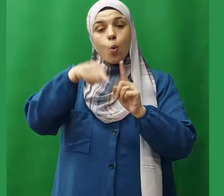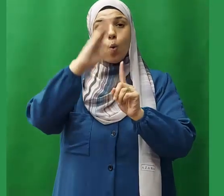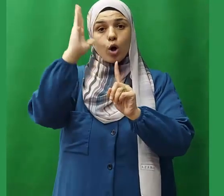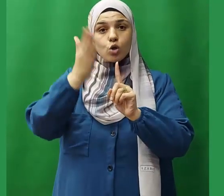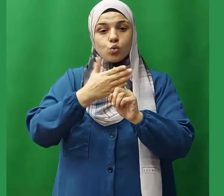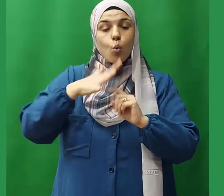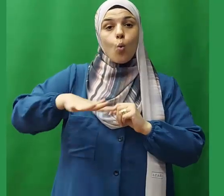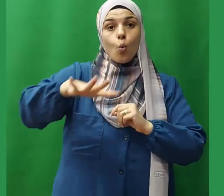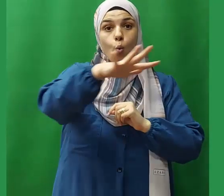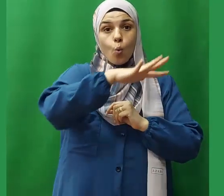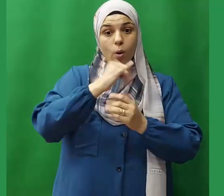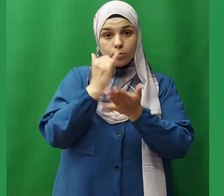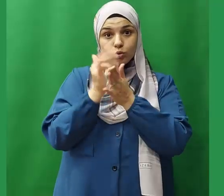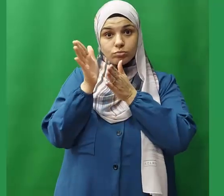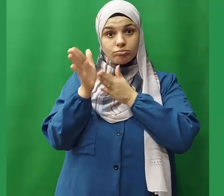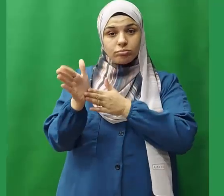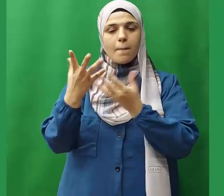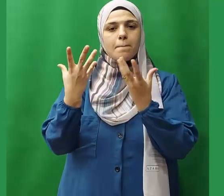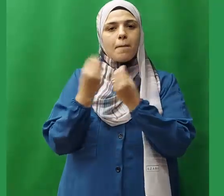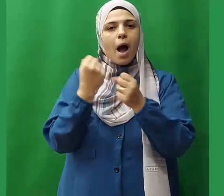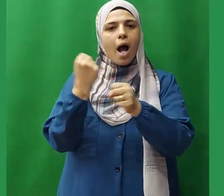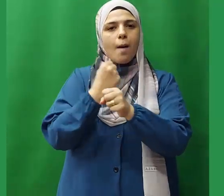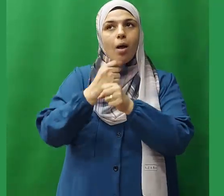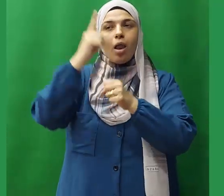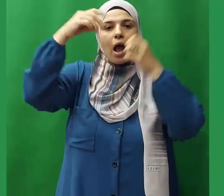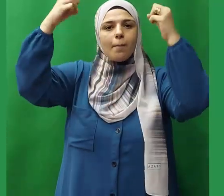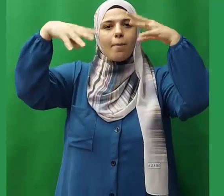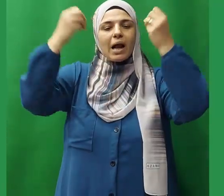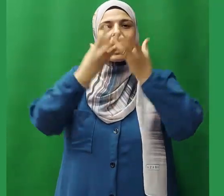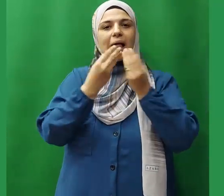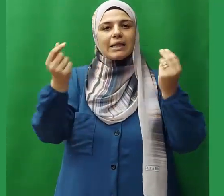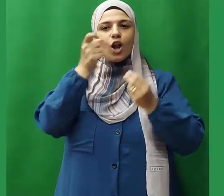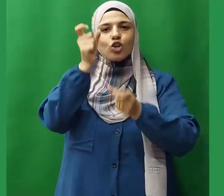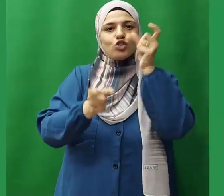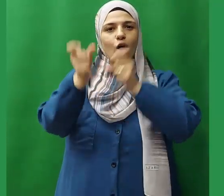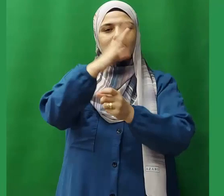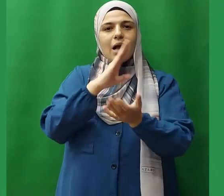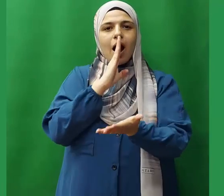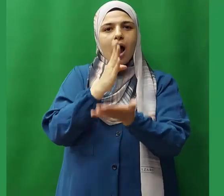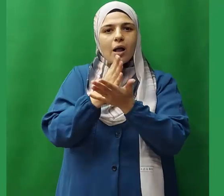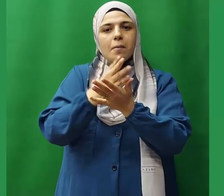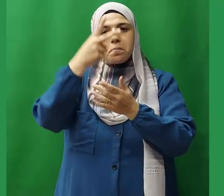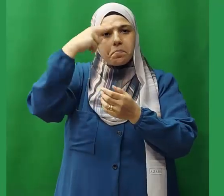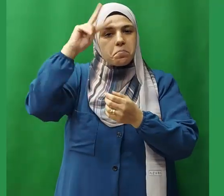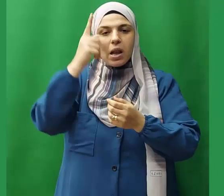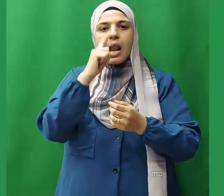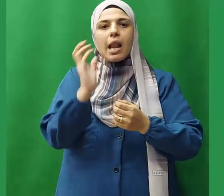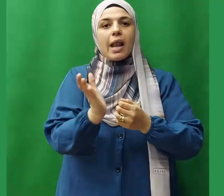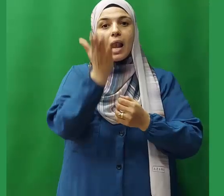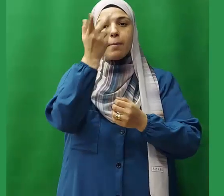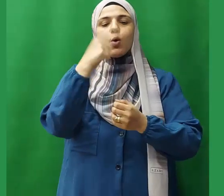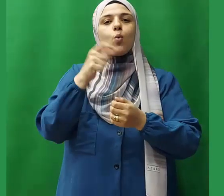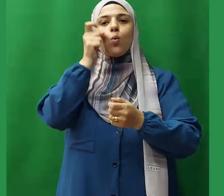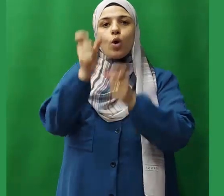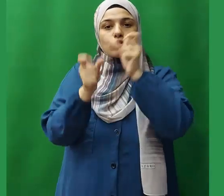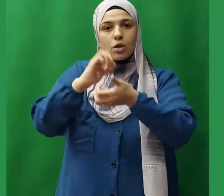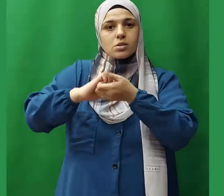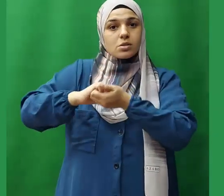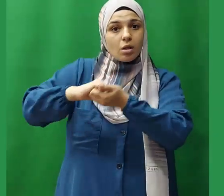والرسول فاولئك مع الذين انعم الله عليهم من النبيين